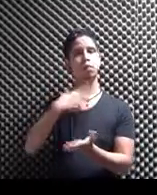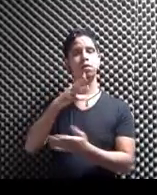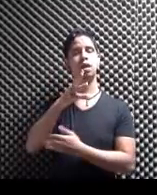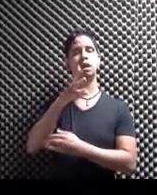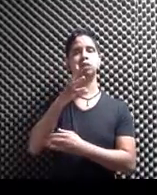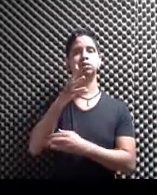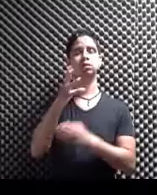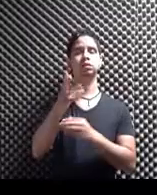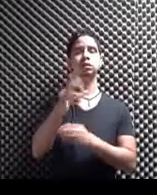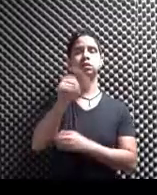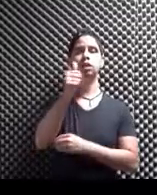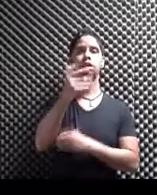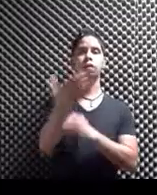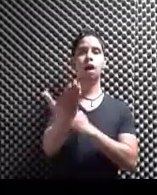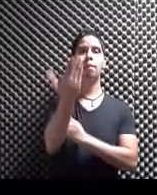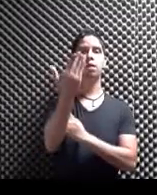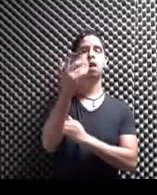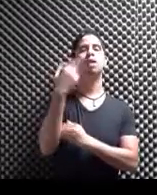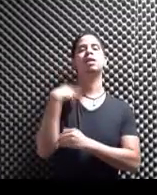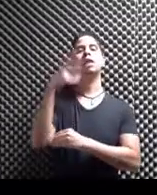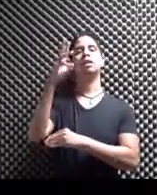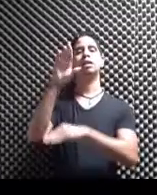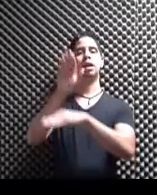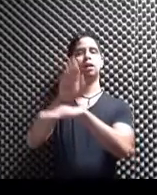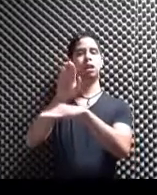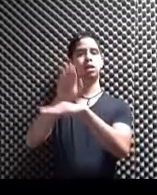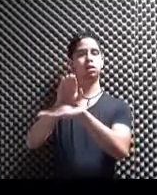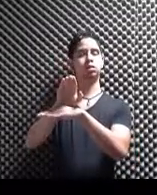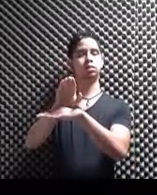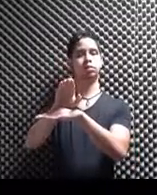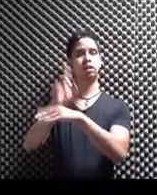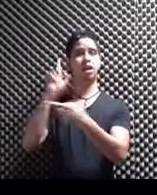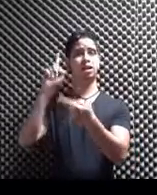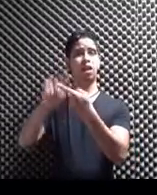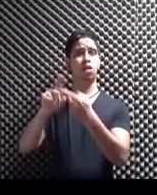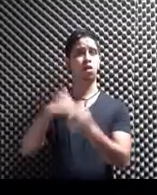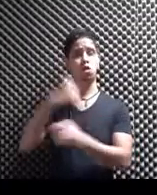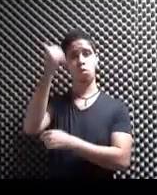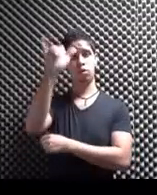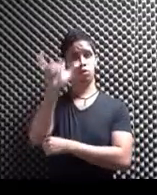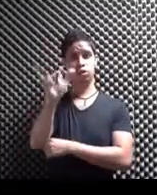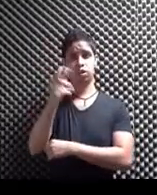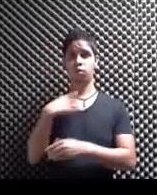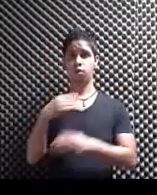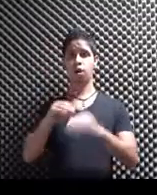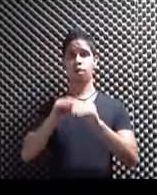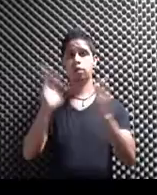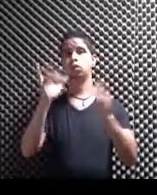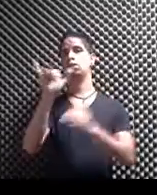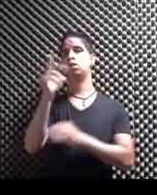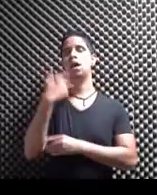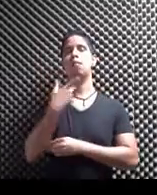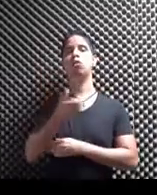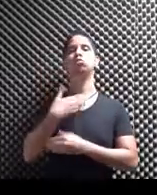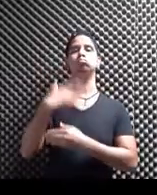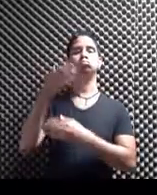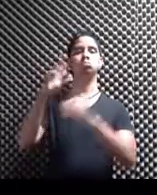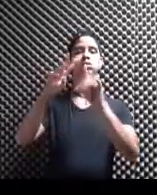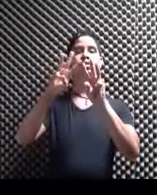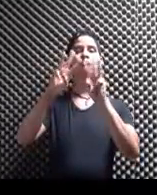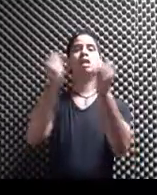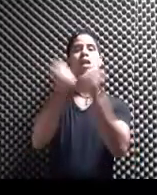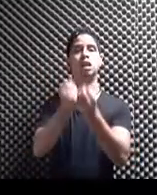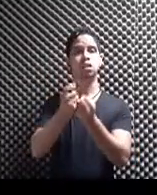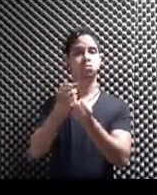a 6 de la tarde de martes a sábado y algunos domingos vamos a estar abiertos y también porque damos talleres exacto talleres de astrología de